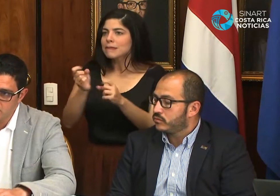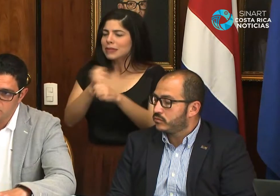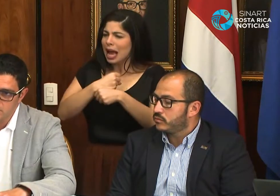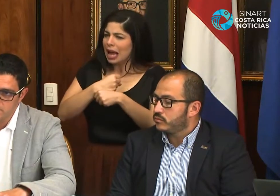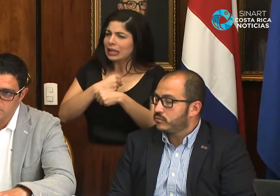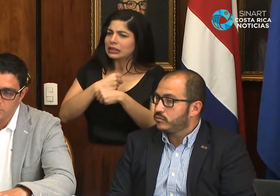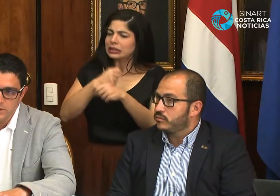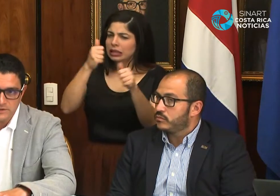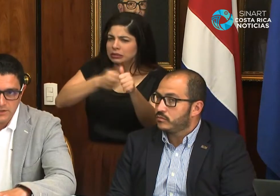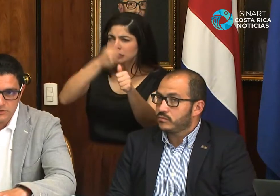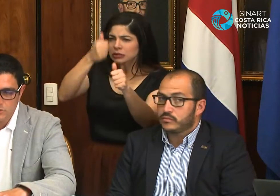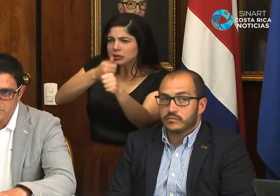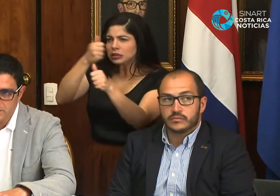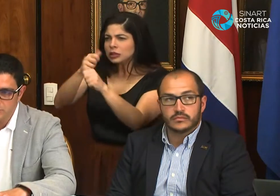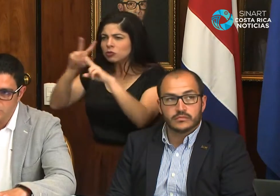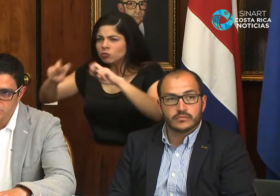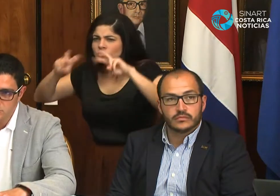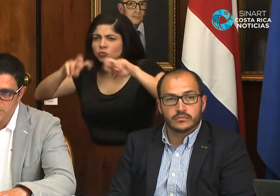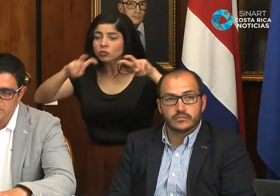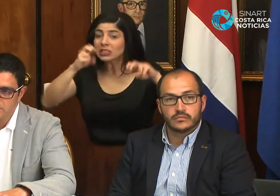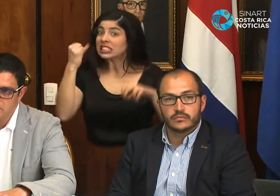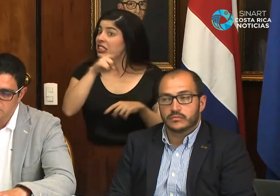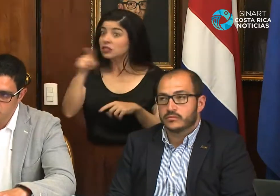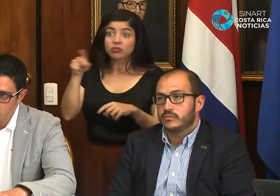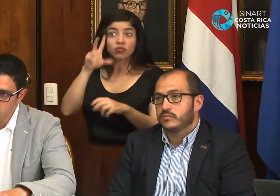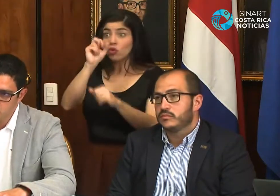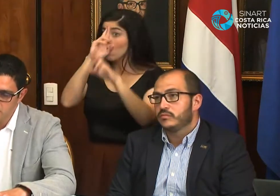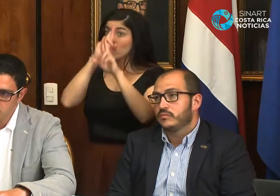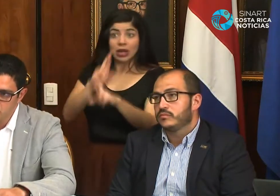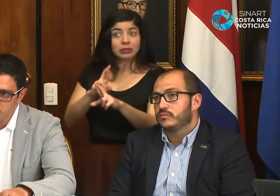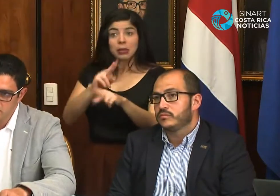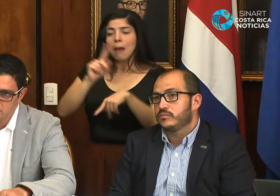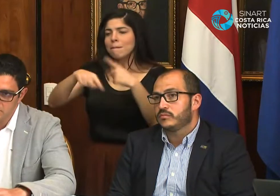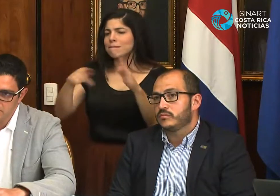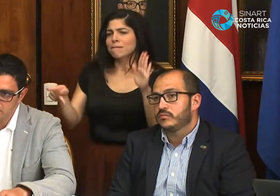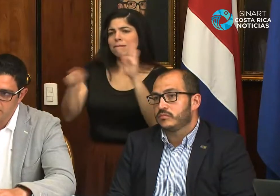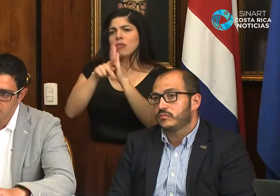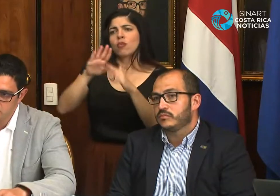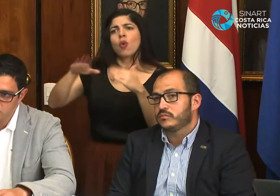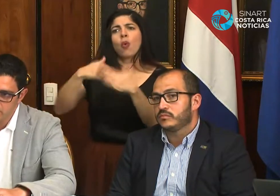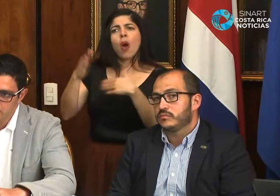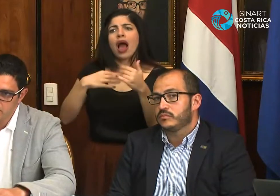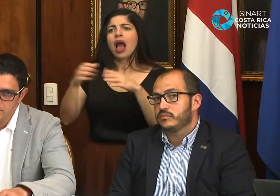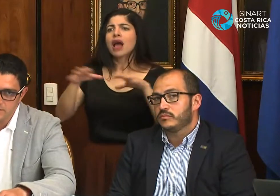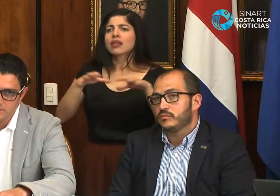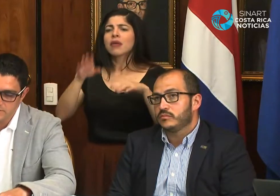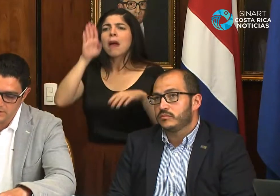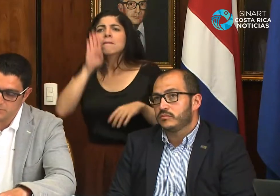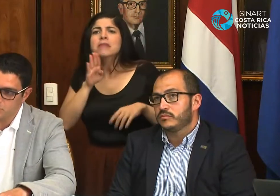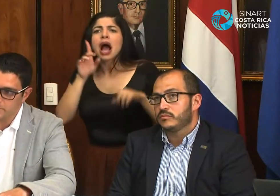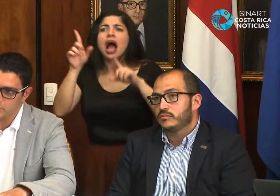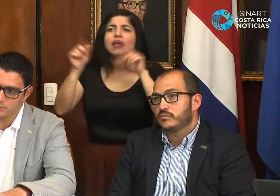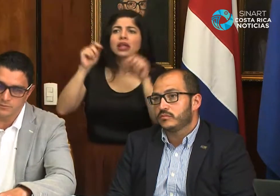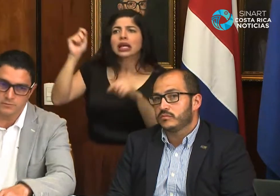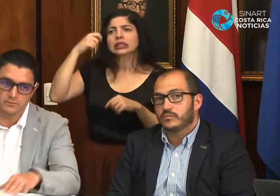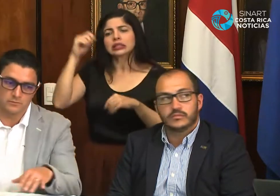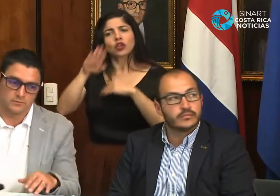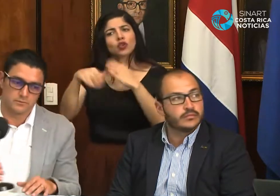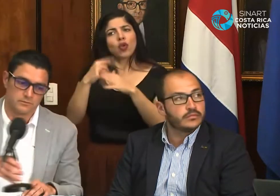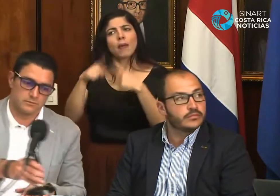todo el seguimiento necesario. Si esto de verdad no se sostiene, vamos a prohibir todas las actividades de bar, de discoteca y cines por